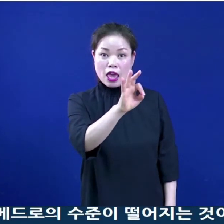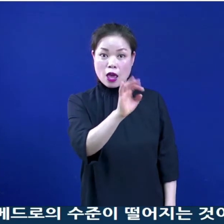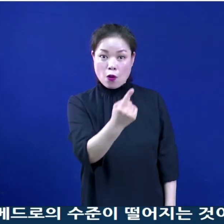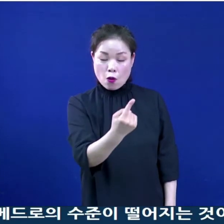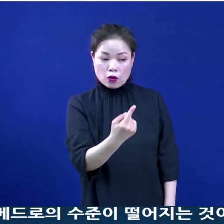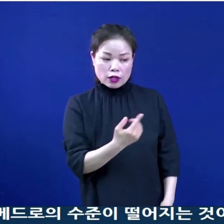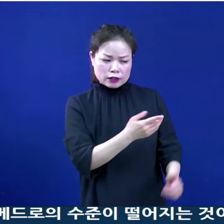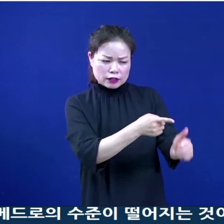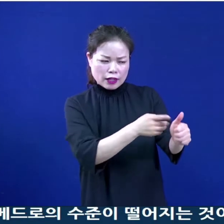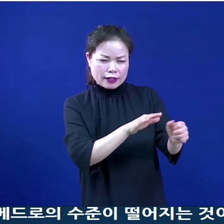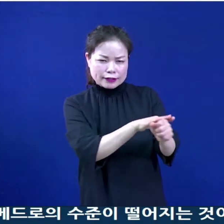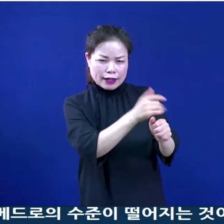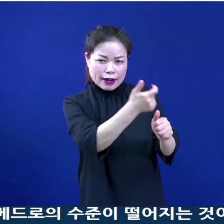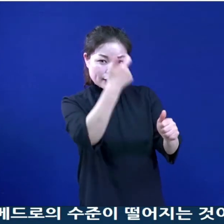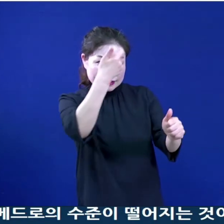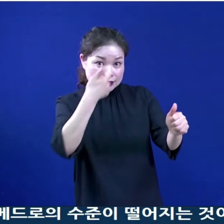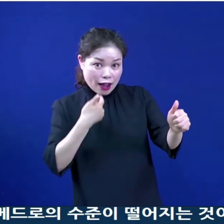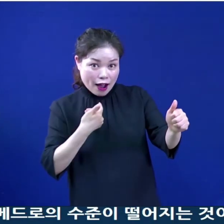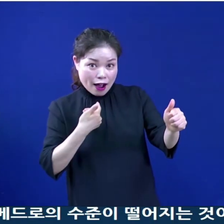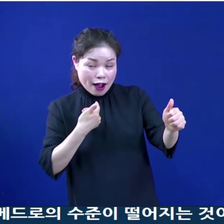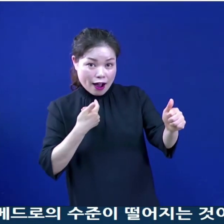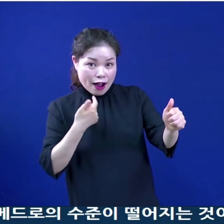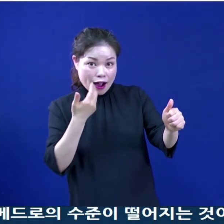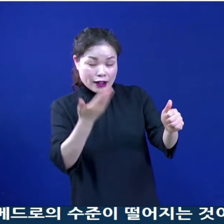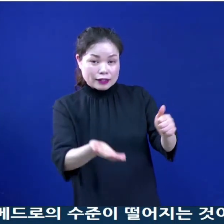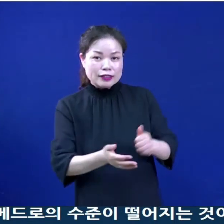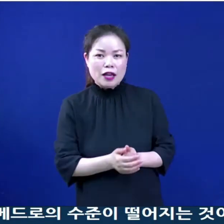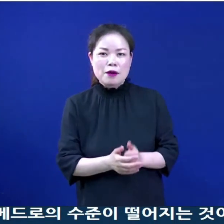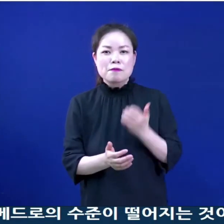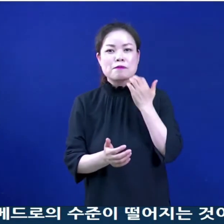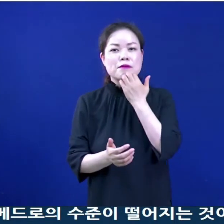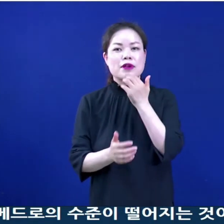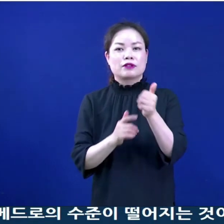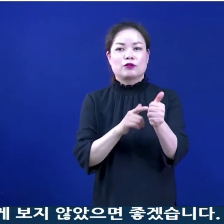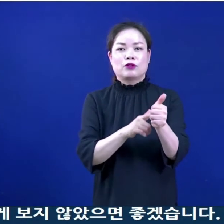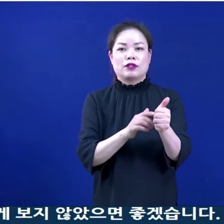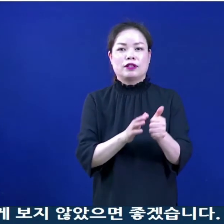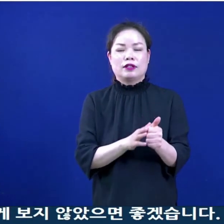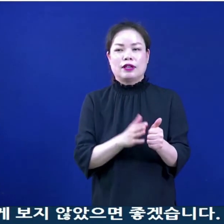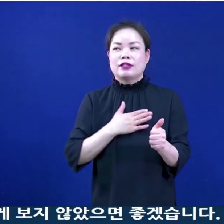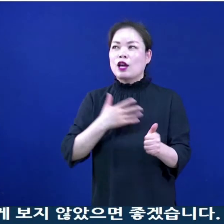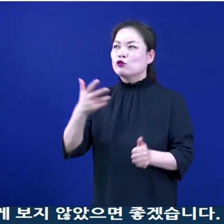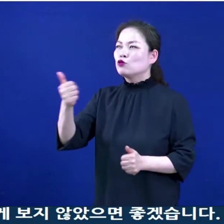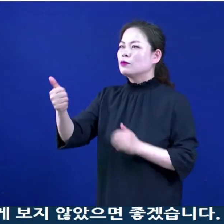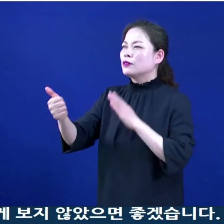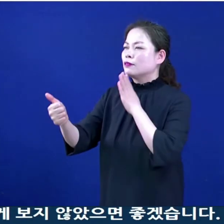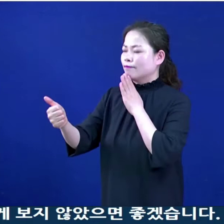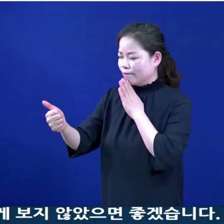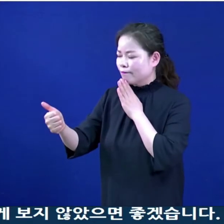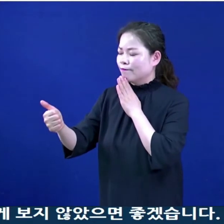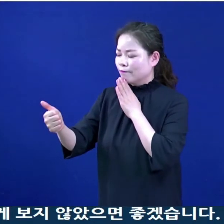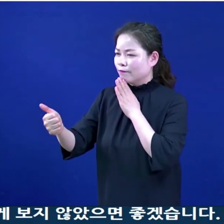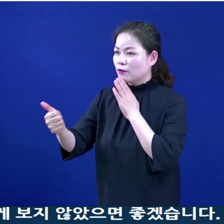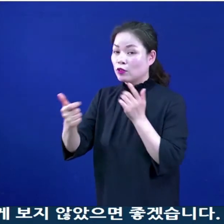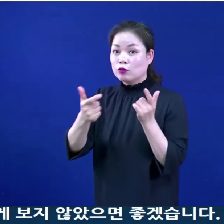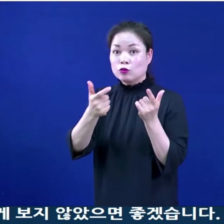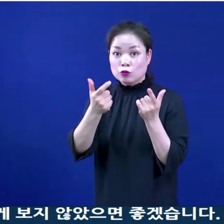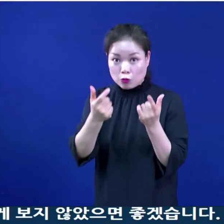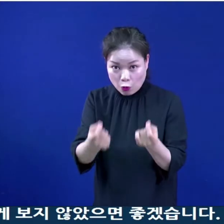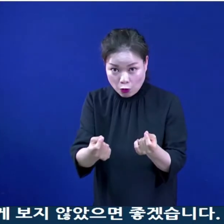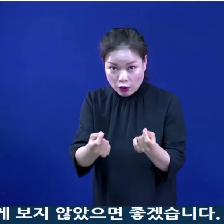이번에는 네가 나를 사랑하느냐라고 질문을 합니다. 베드로가 내가 주님을 사랑합니다. 역시